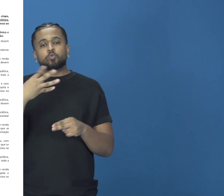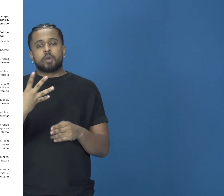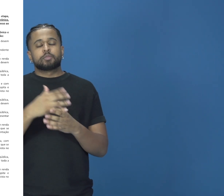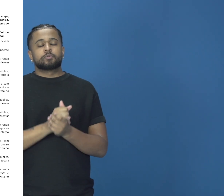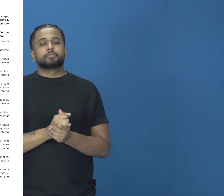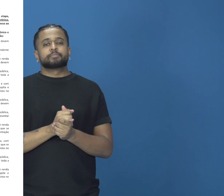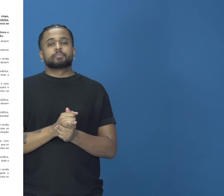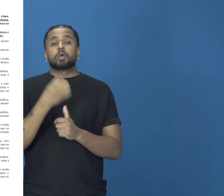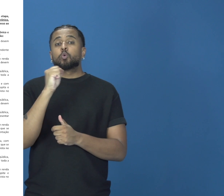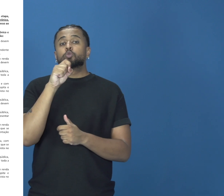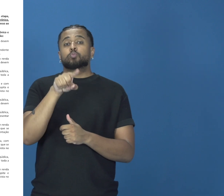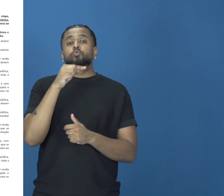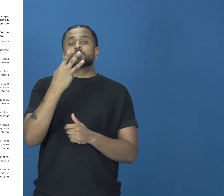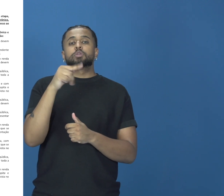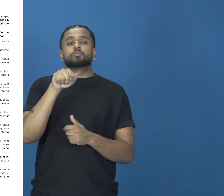4.